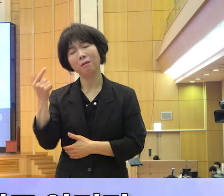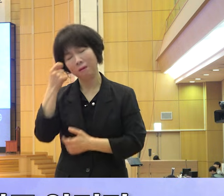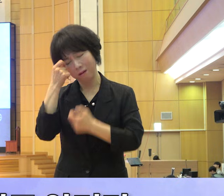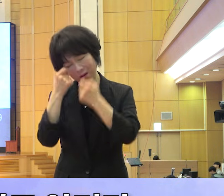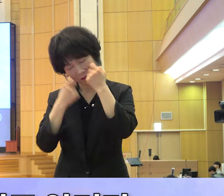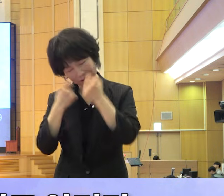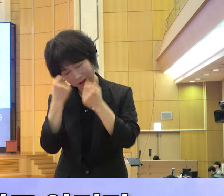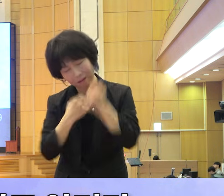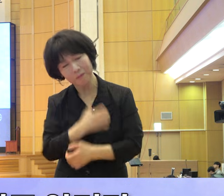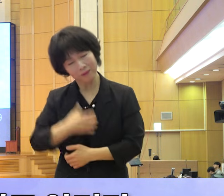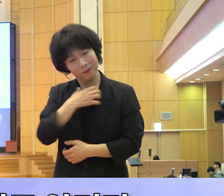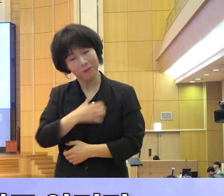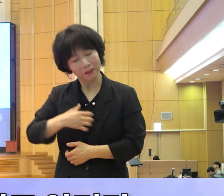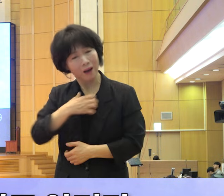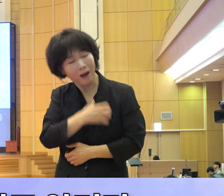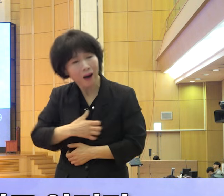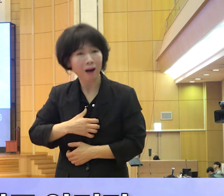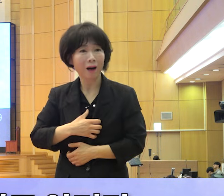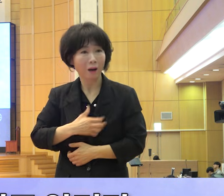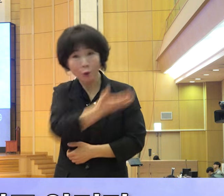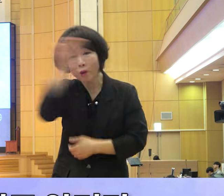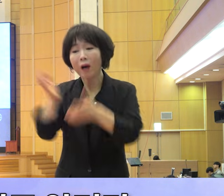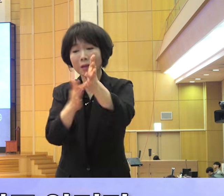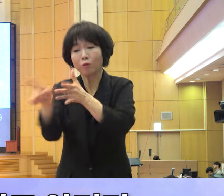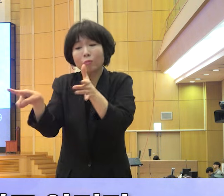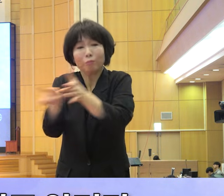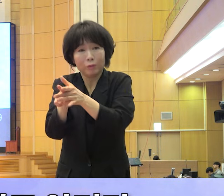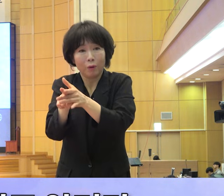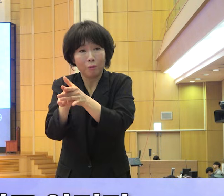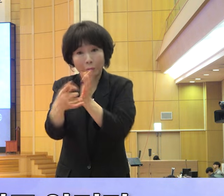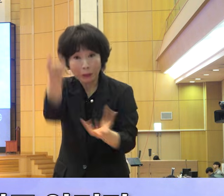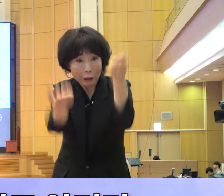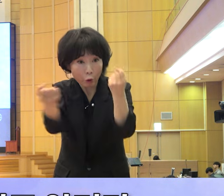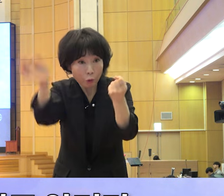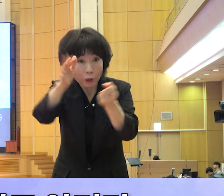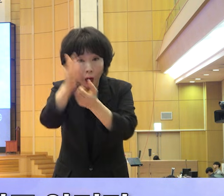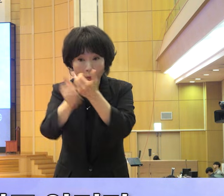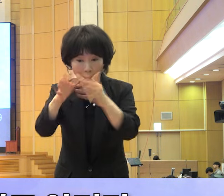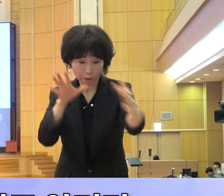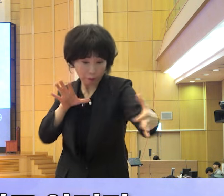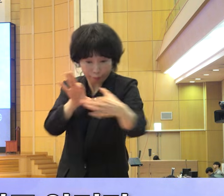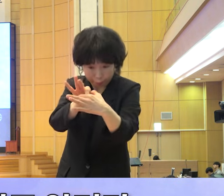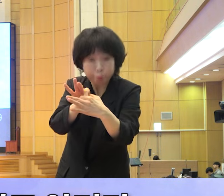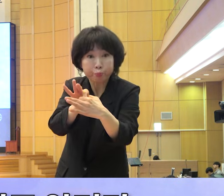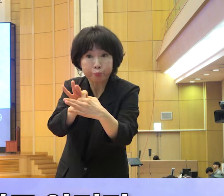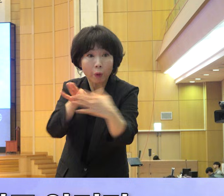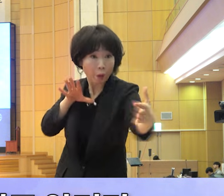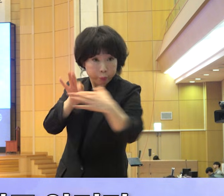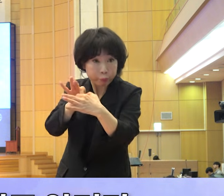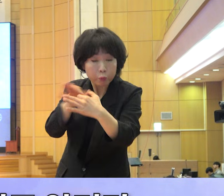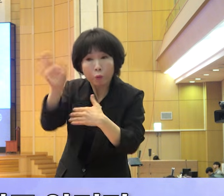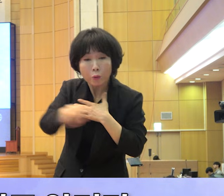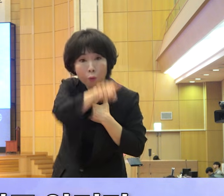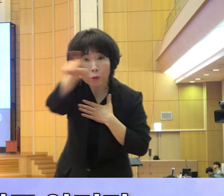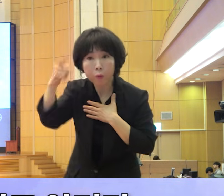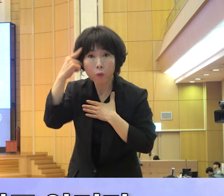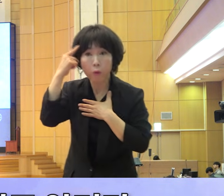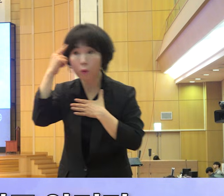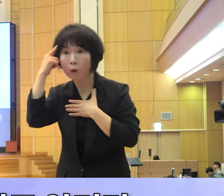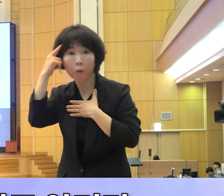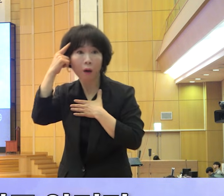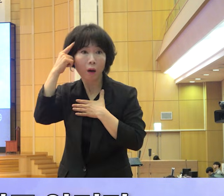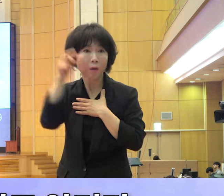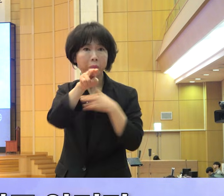범죄한 나라요, 주님을 믿으면서도 하나님의 백성이라고 말하면서도 우리 주님이